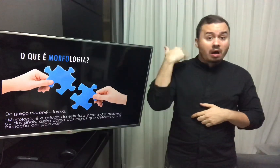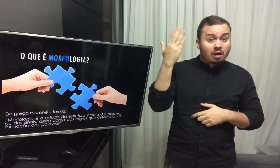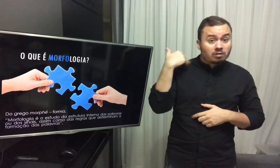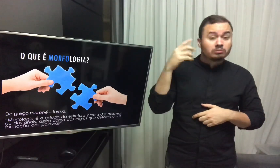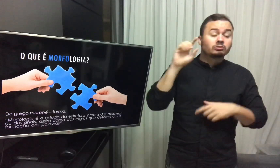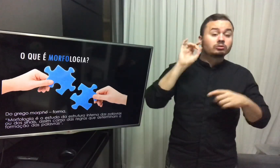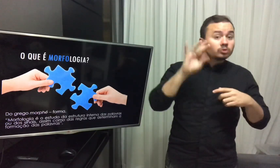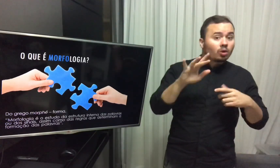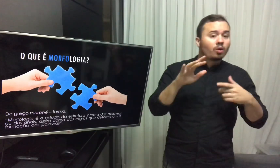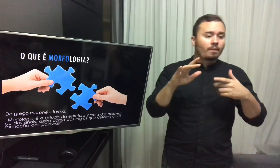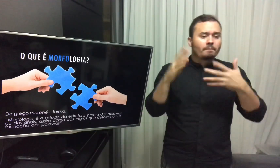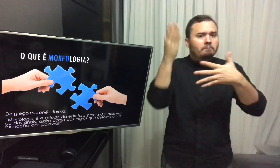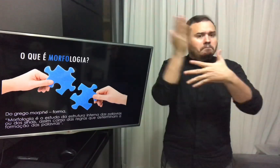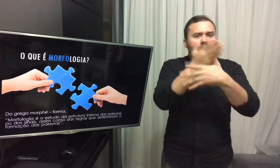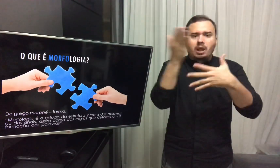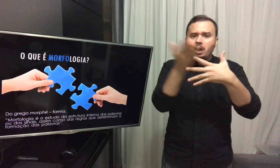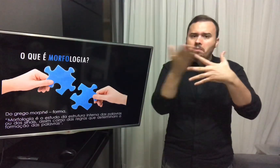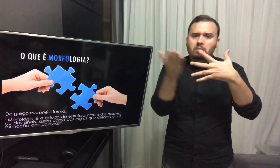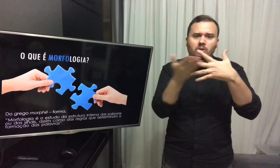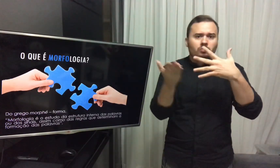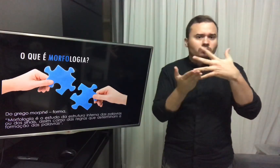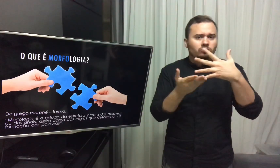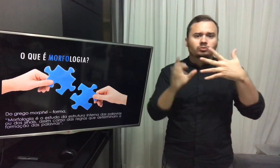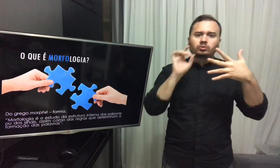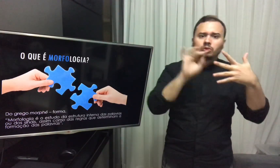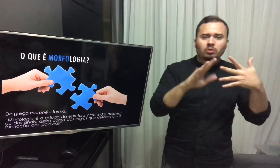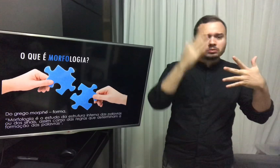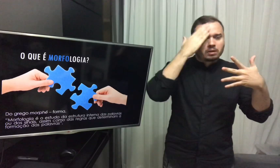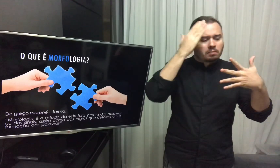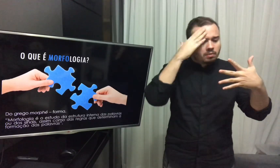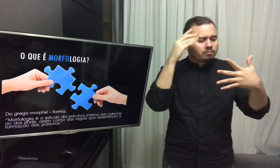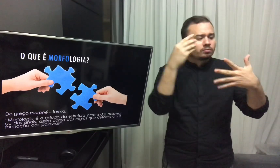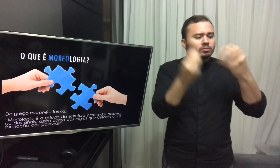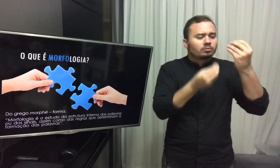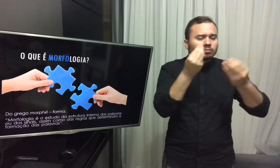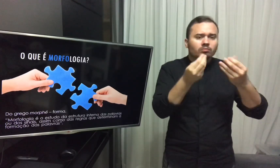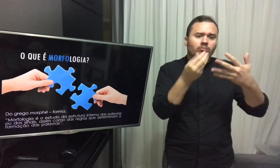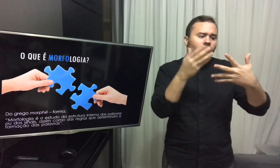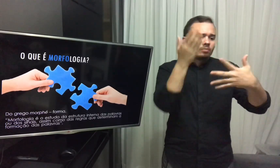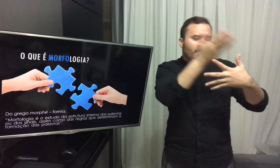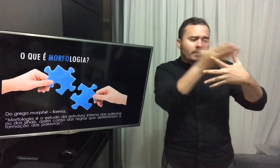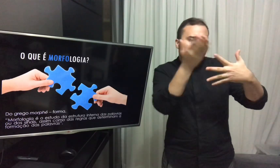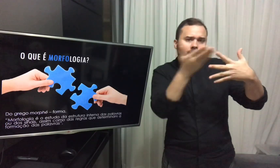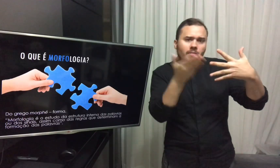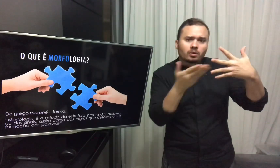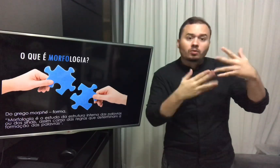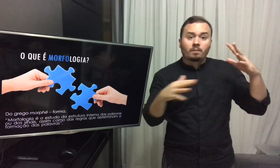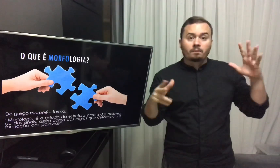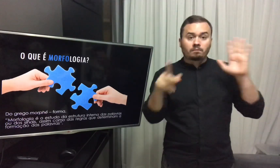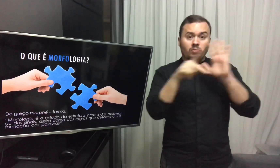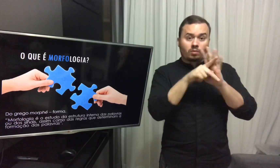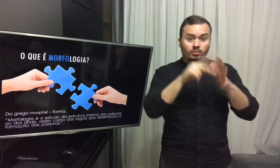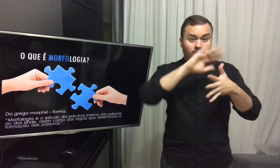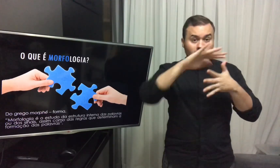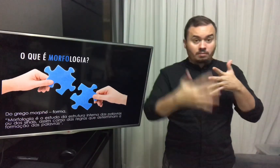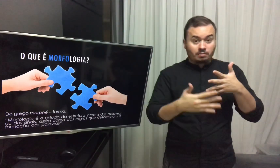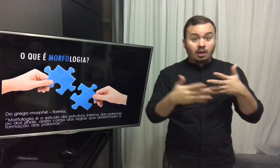gente agora sim vai se preocupar em significados. Lembrando, fonética e fonologia somente os